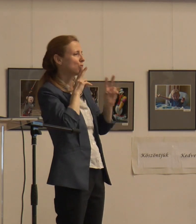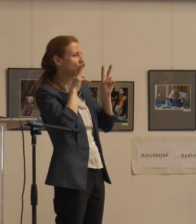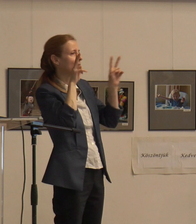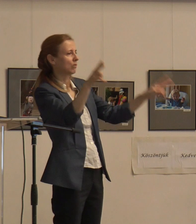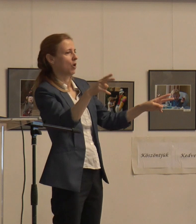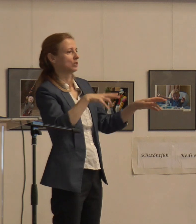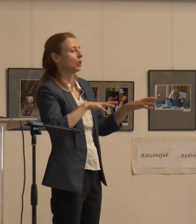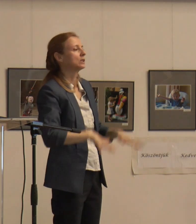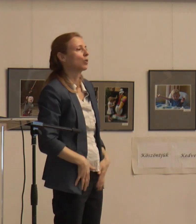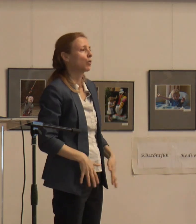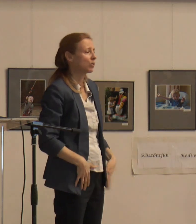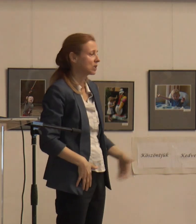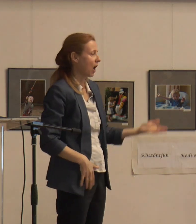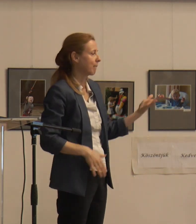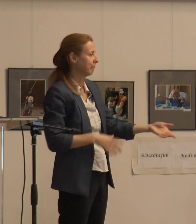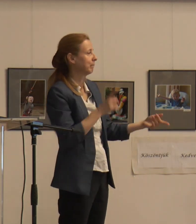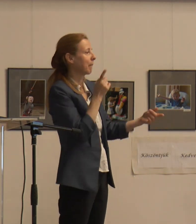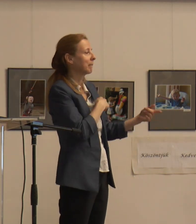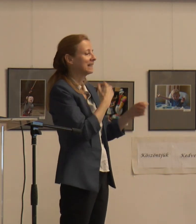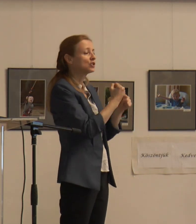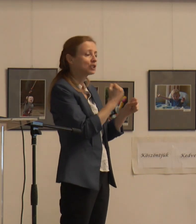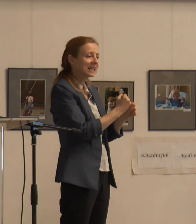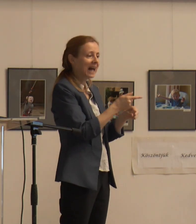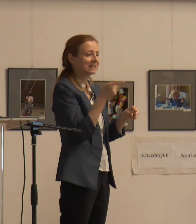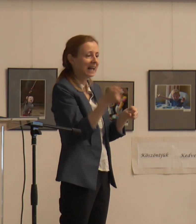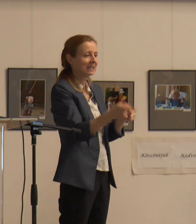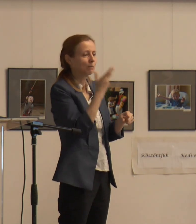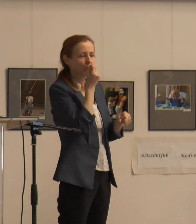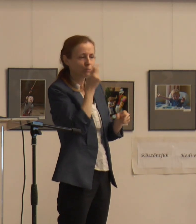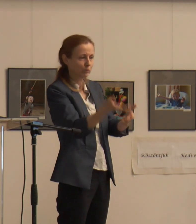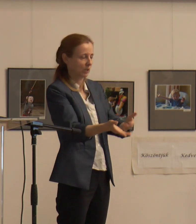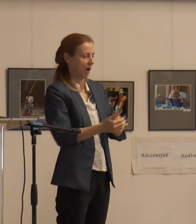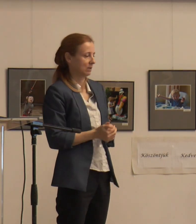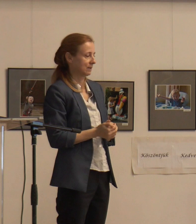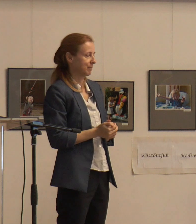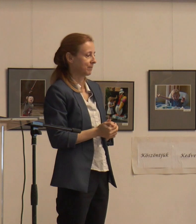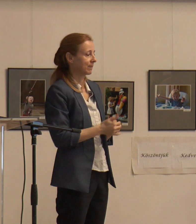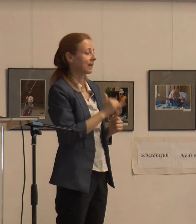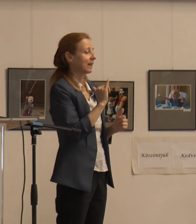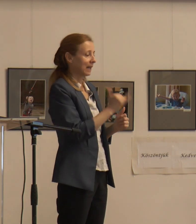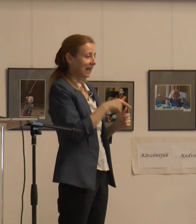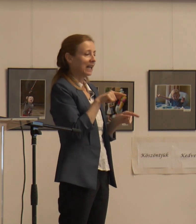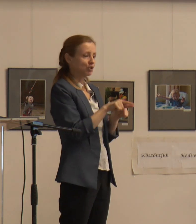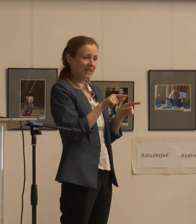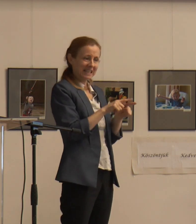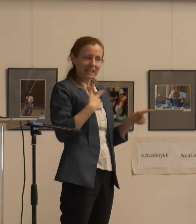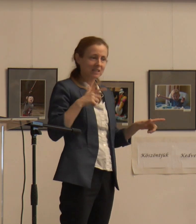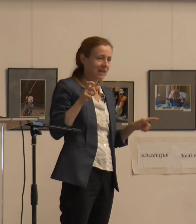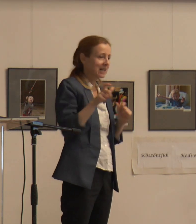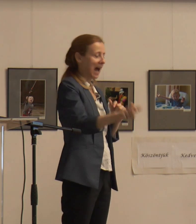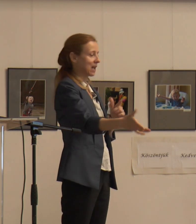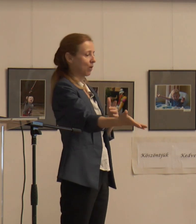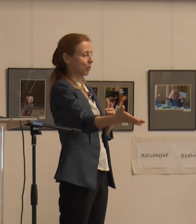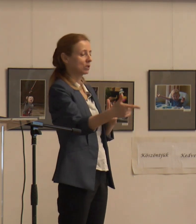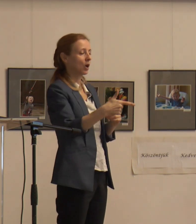üvölt a kutya, mit csináltál te puta? S hogy így rájakúrjantott,